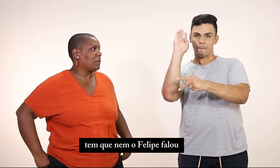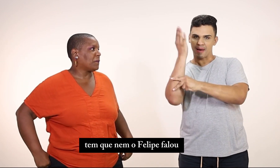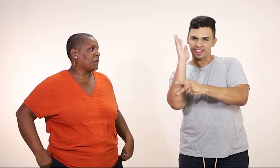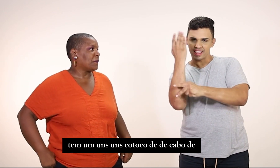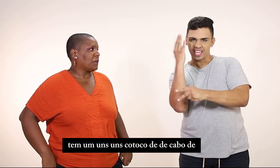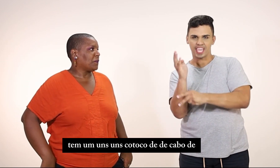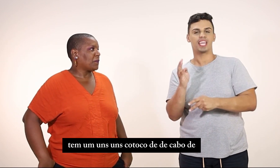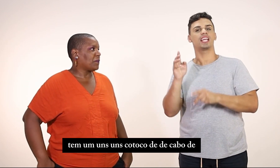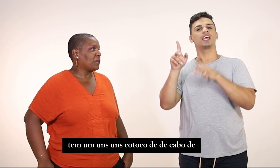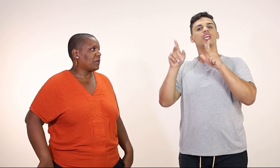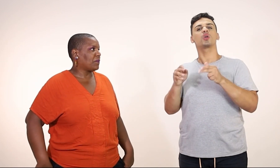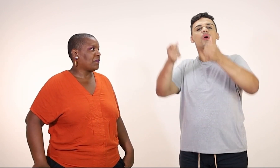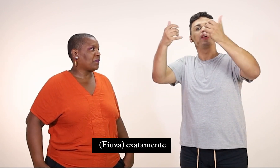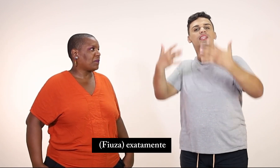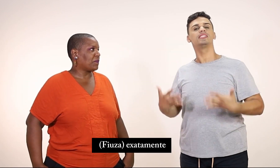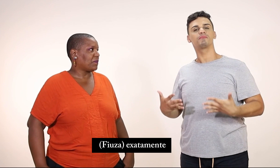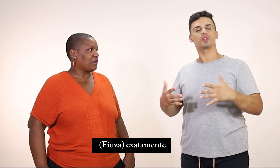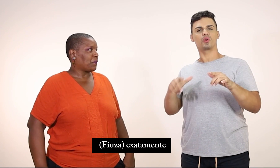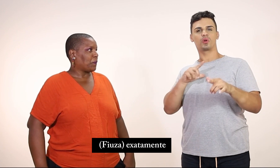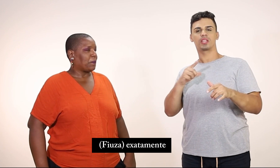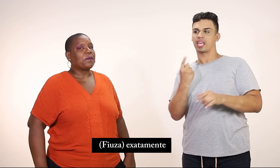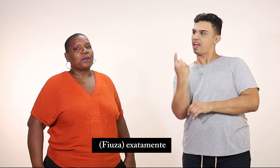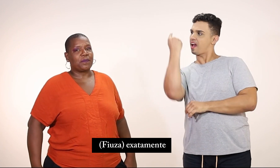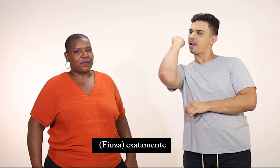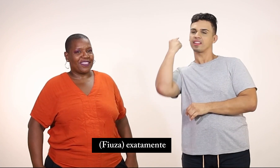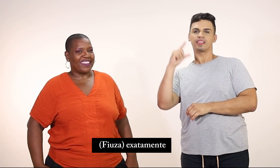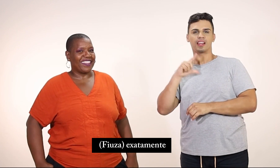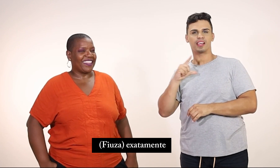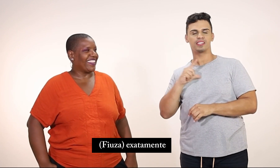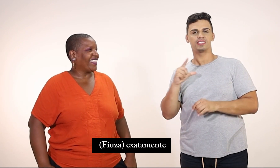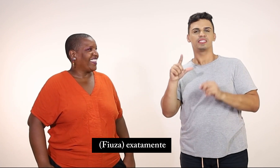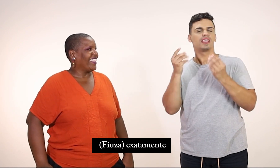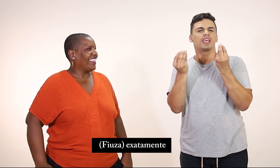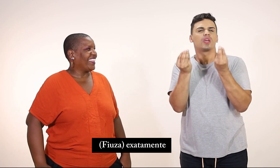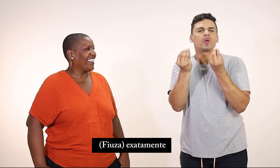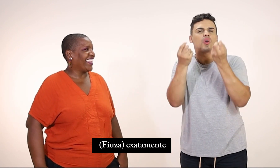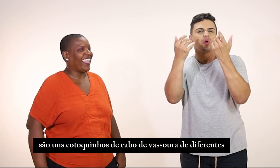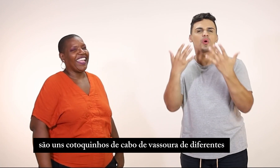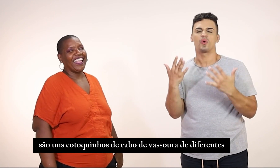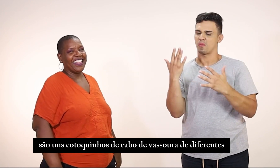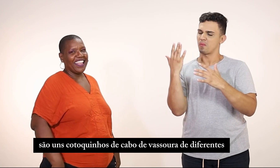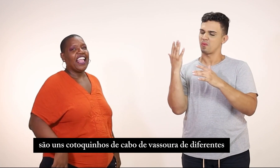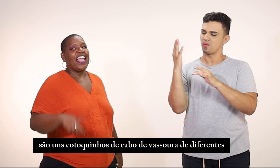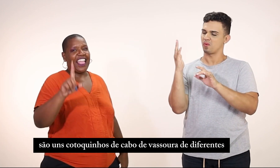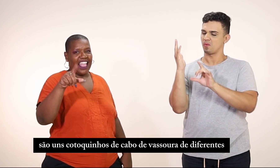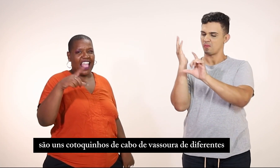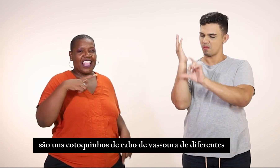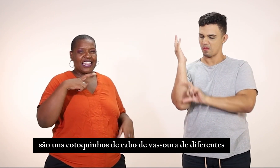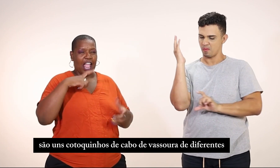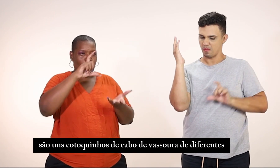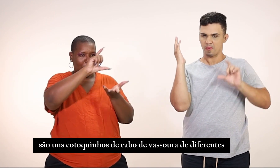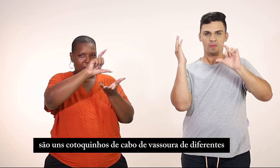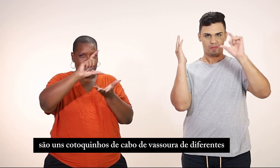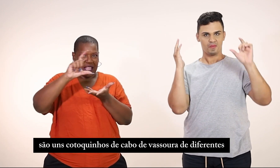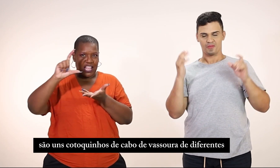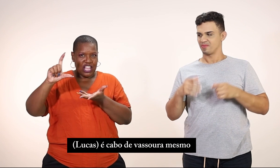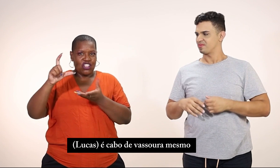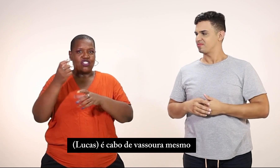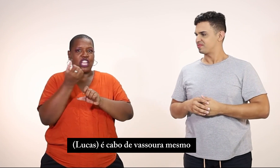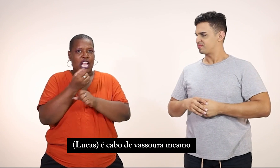tem uns cotocos de cabo de... Exatamente, de são uns cotoquinhos de cabo de vassoura de diferentes... É cabo de vassoura